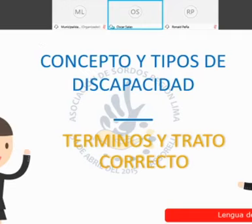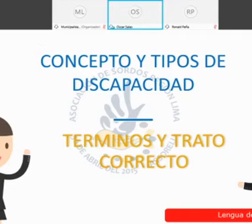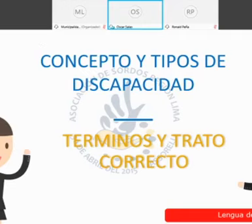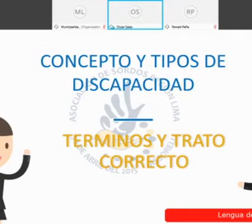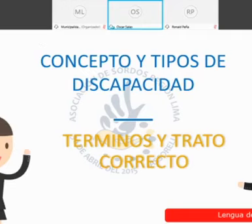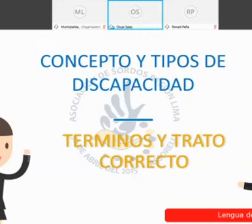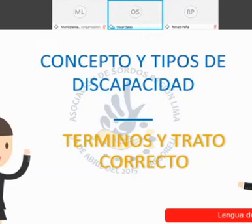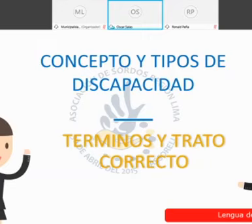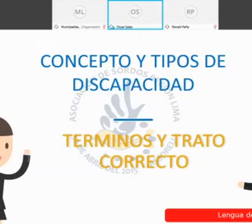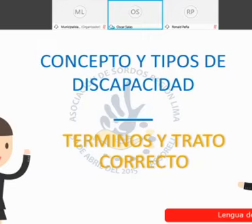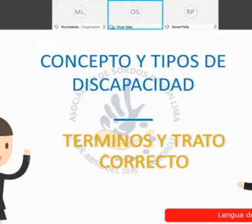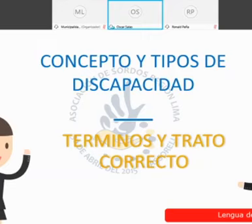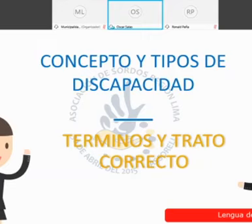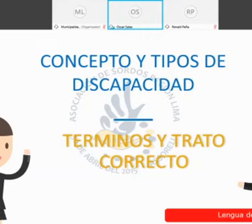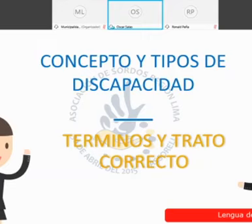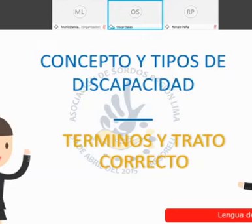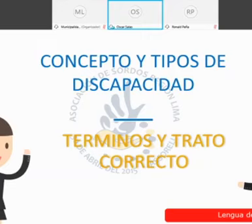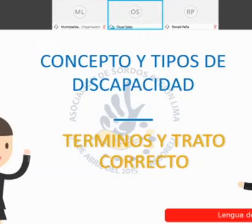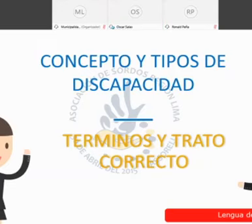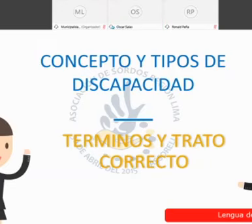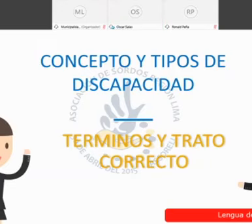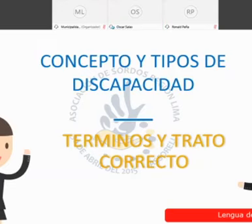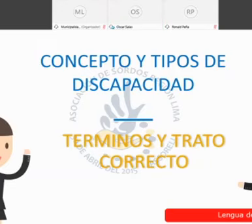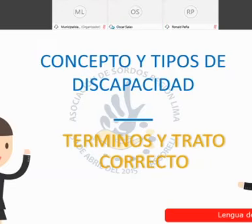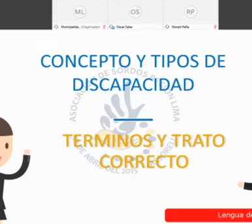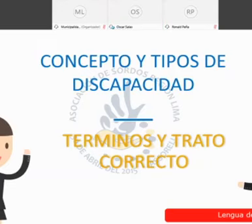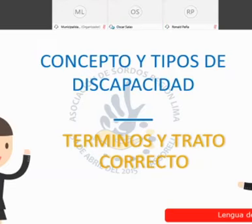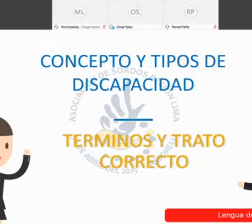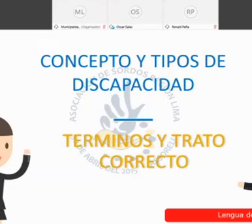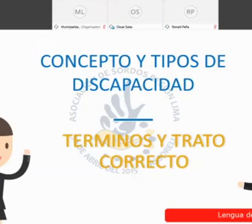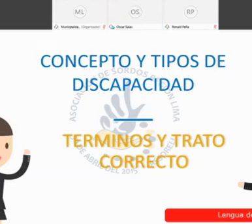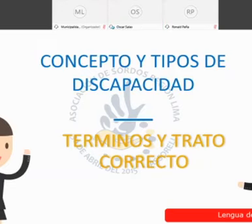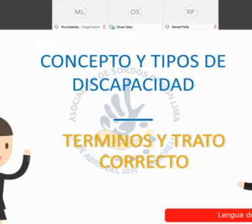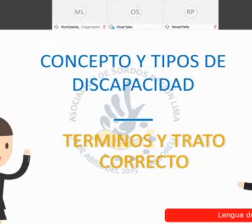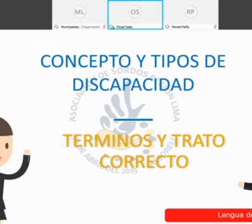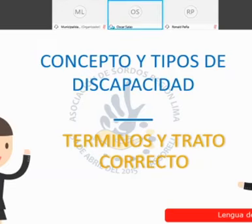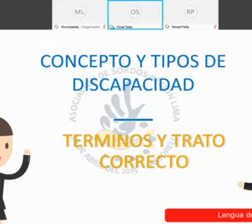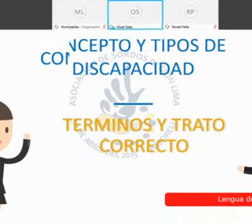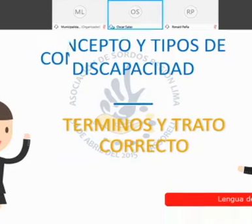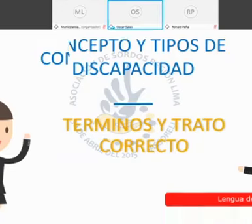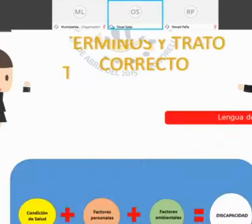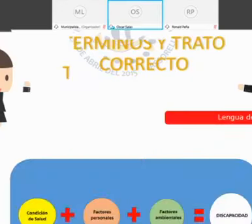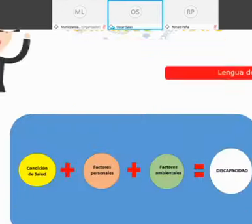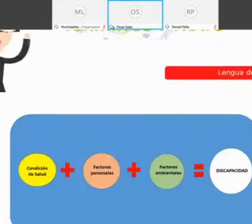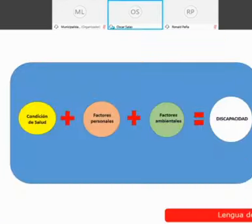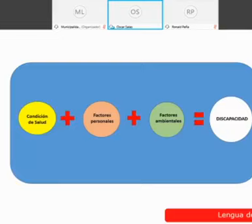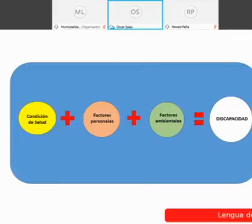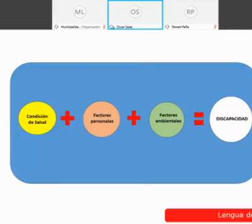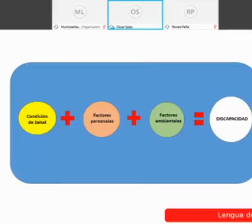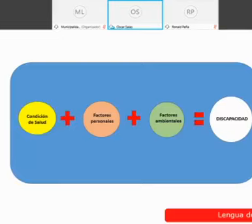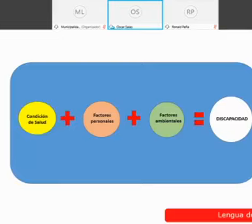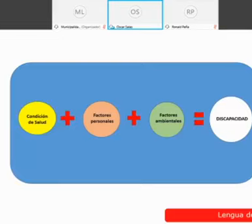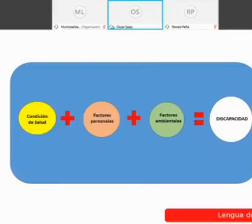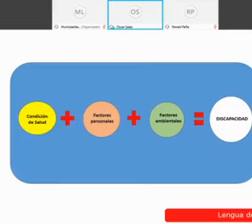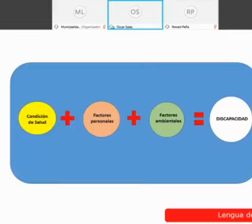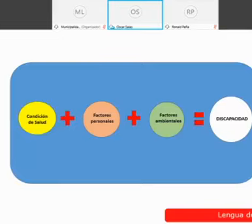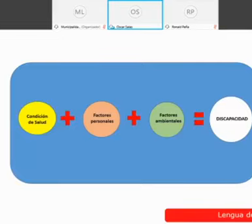Tiene mucho que ver esto con la forma como nos referimos a las personas con discapacidad. Entonces, y esto